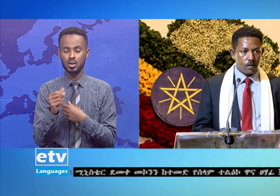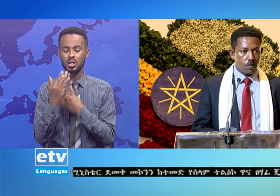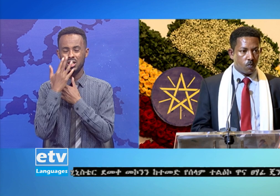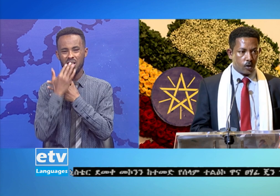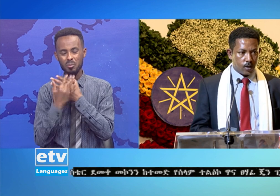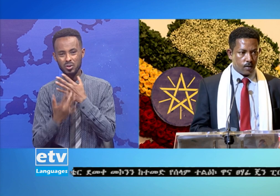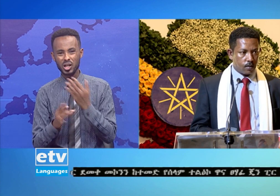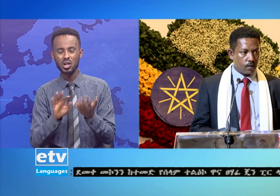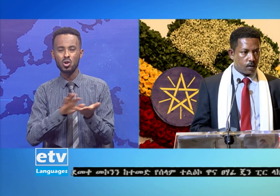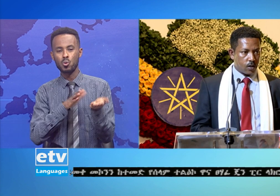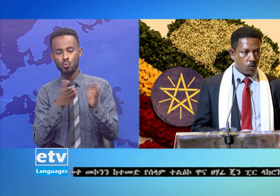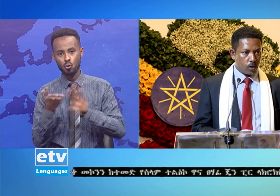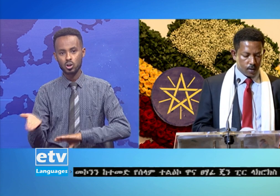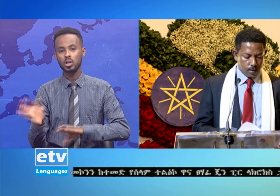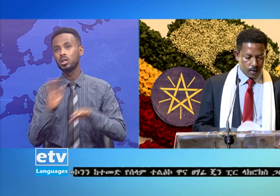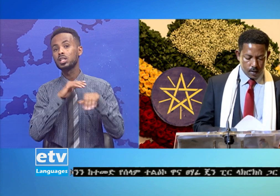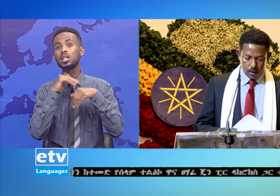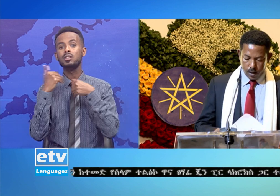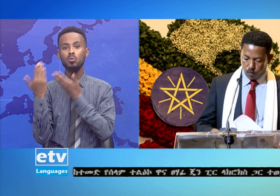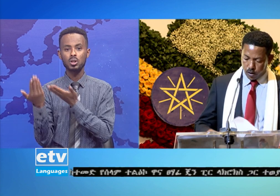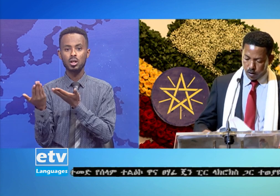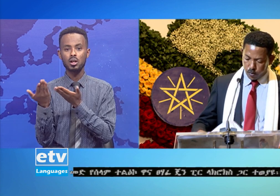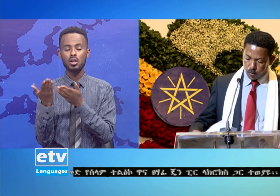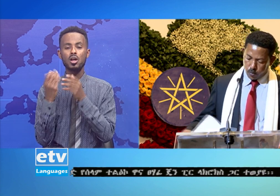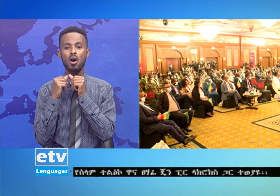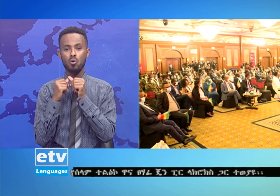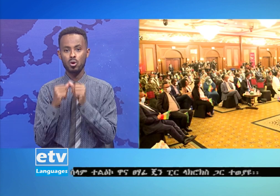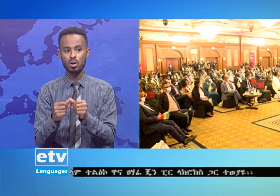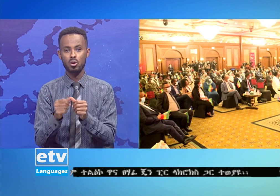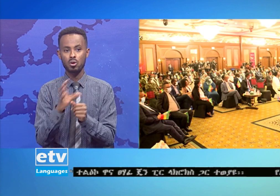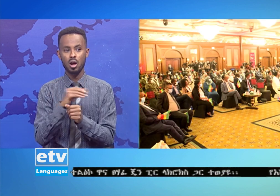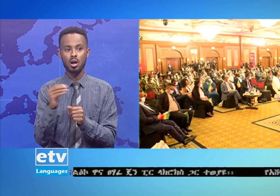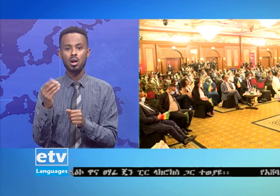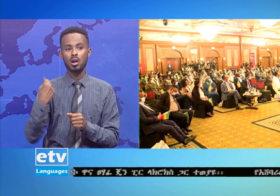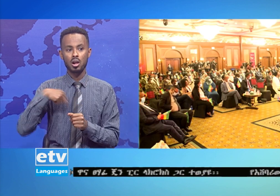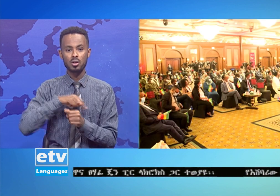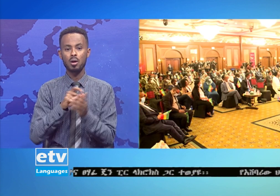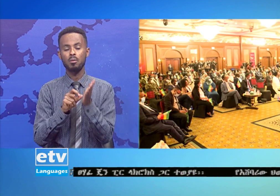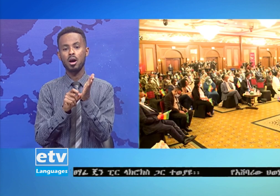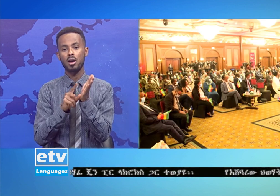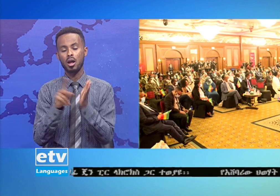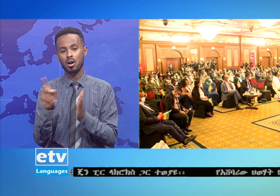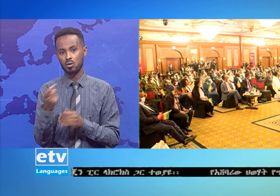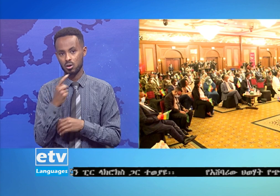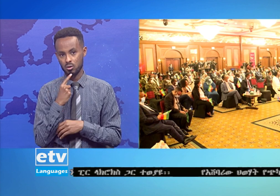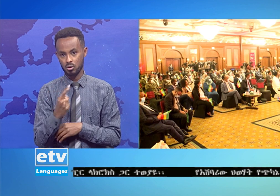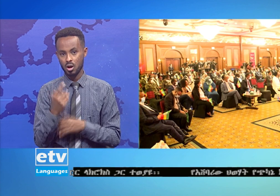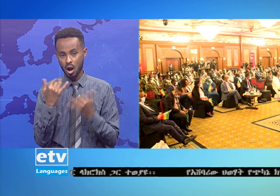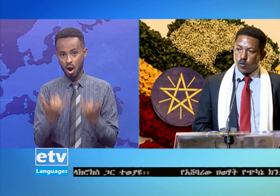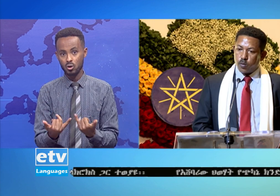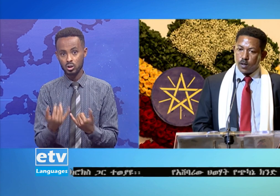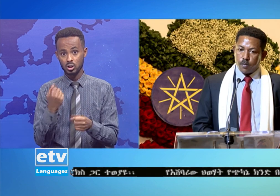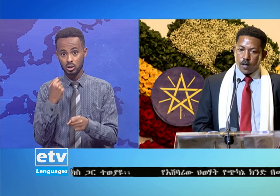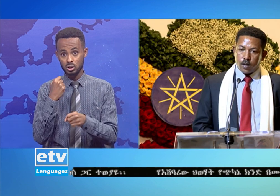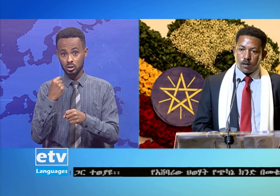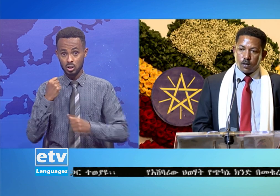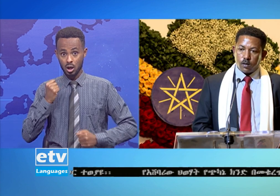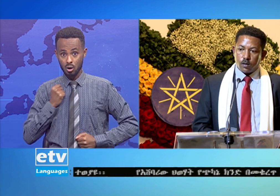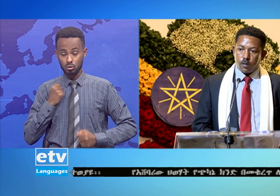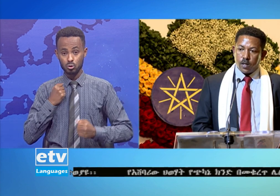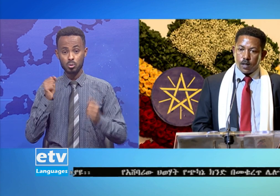ደምተን ሞተን ተሰውተን ያቆየ ነው እና ለሌላ ማራያ የሆነ ስለሆነ አሁን ሰራዊቱ